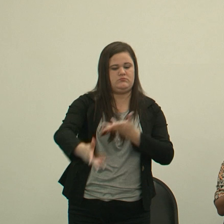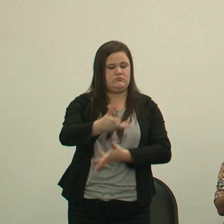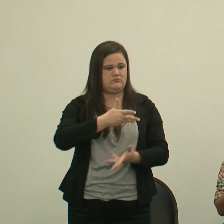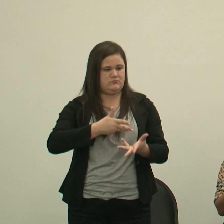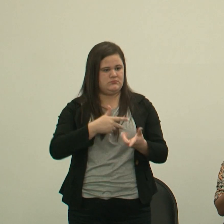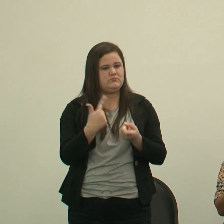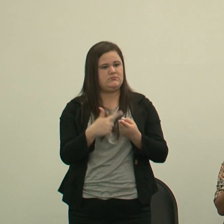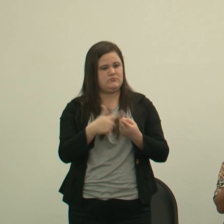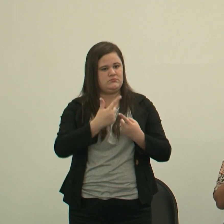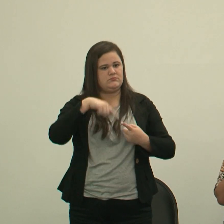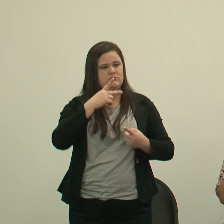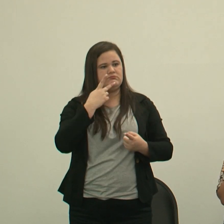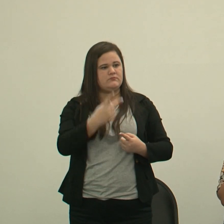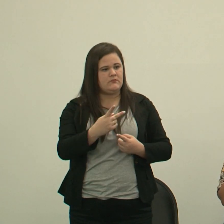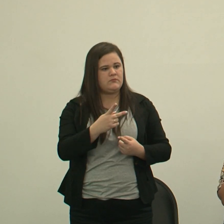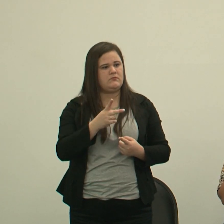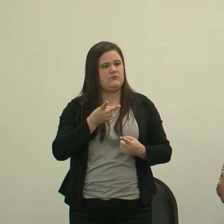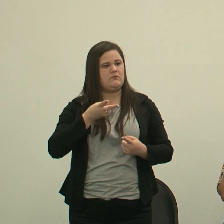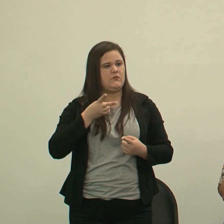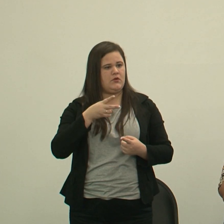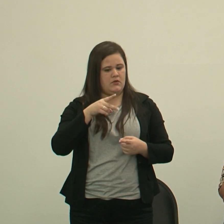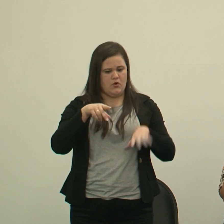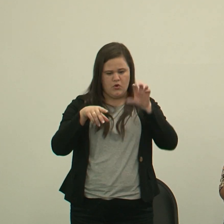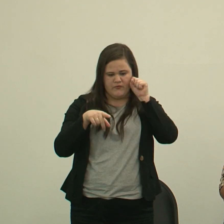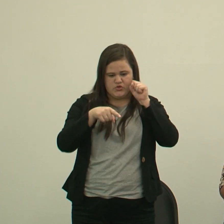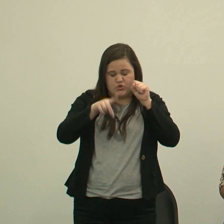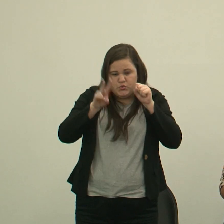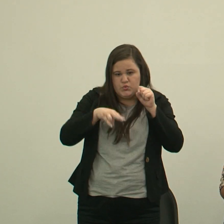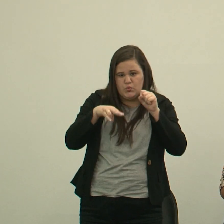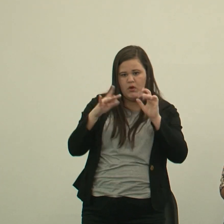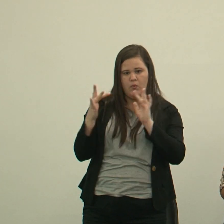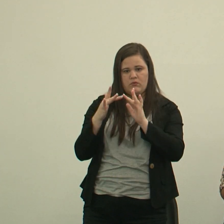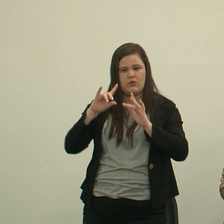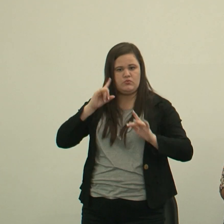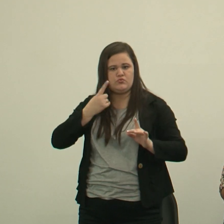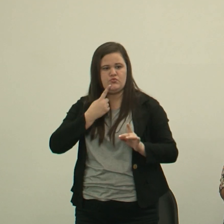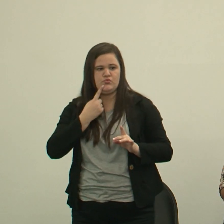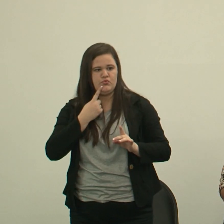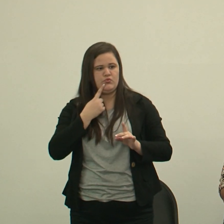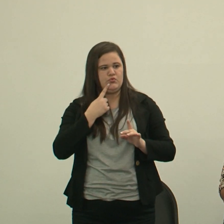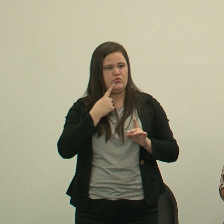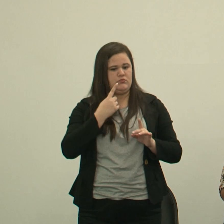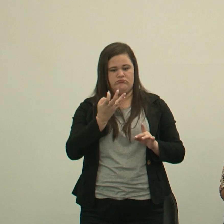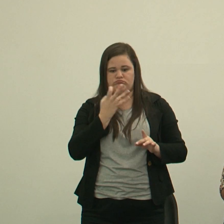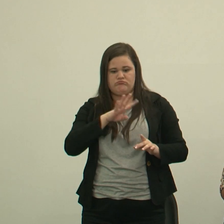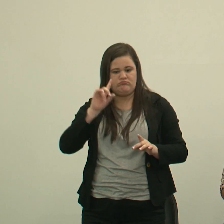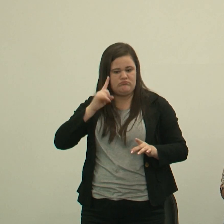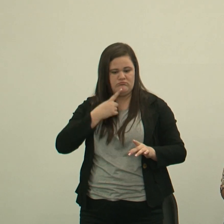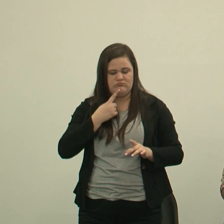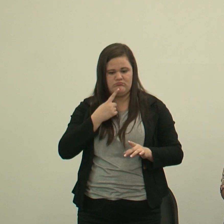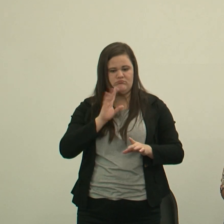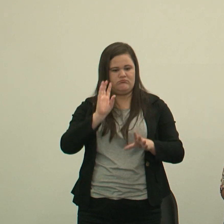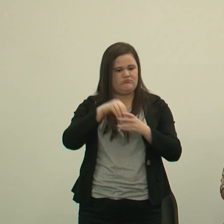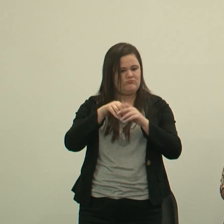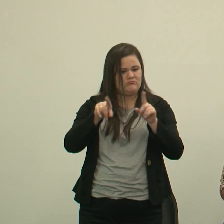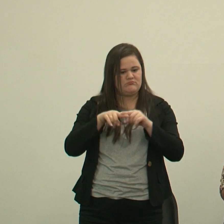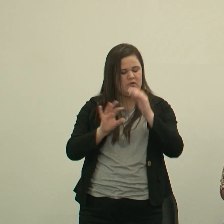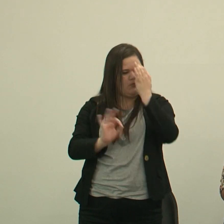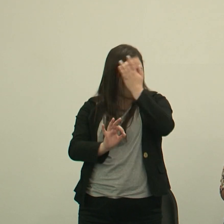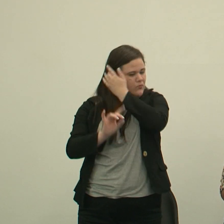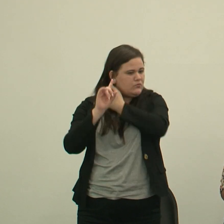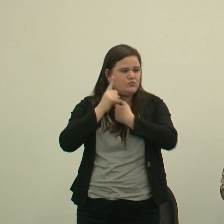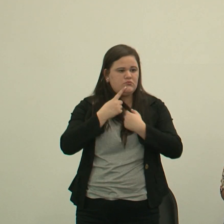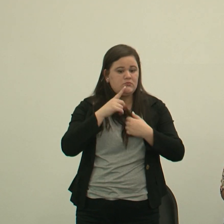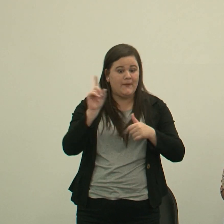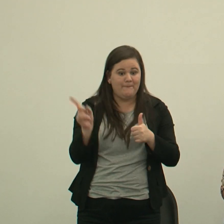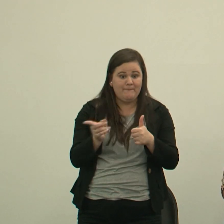fala para o ouvinte, por exemplo, que nunca teve contato com um surdo, né, que não tem um surdo em sala de aula, a primeira coisa que vem é o